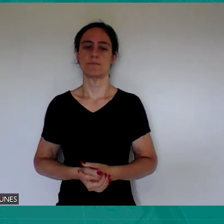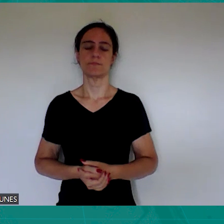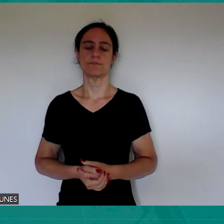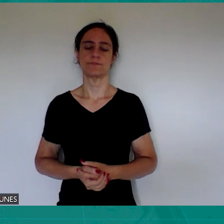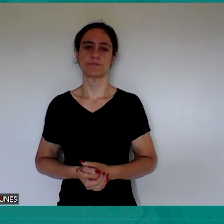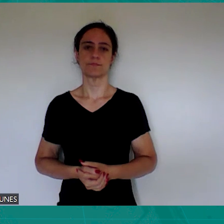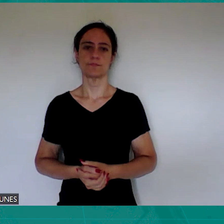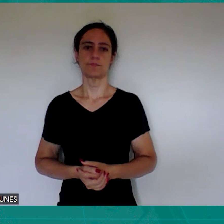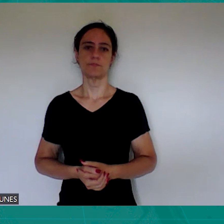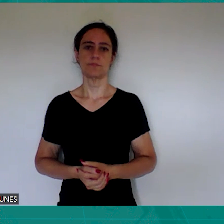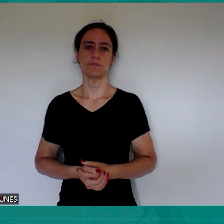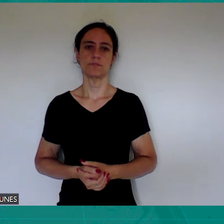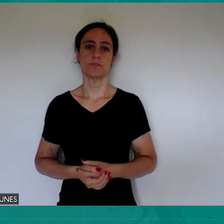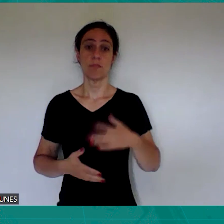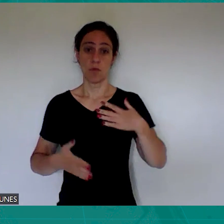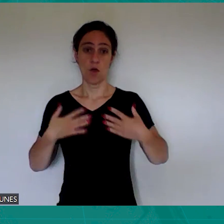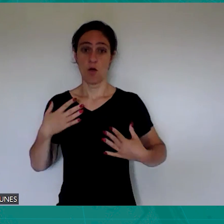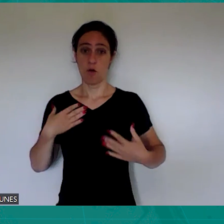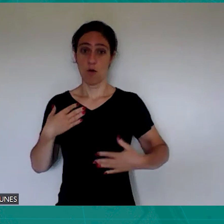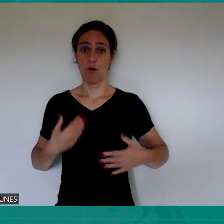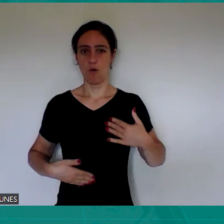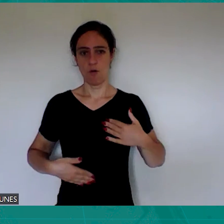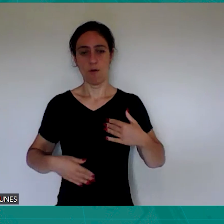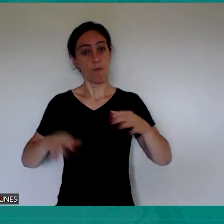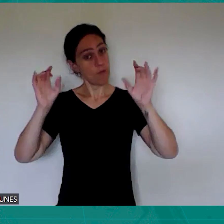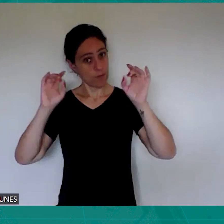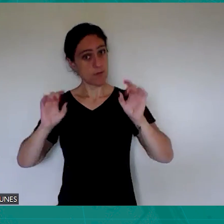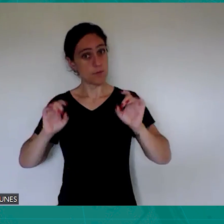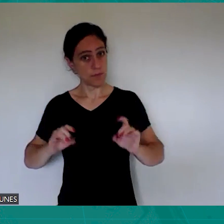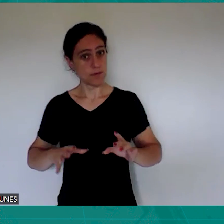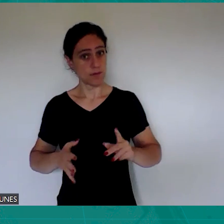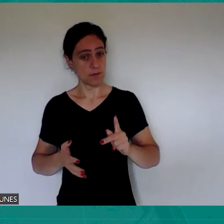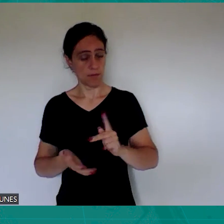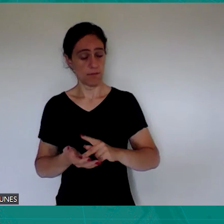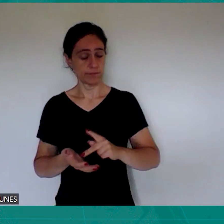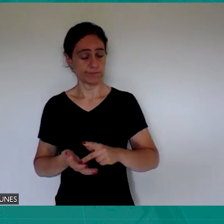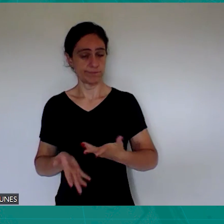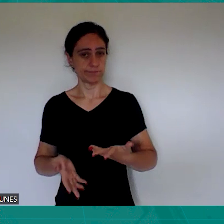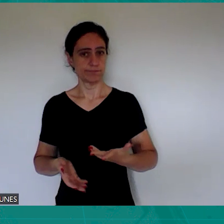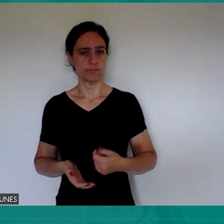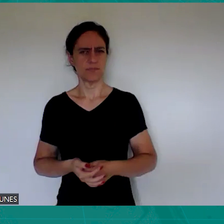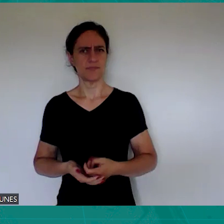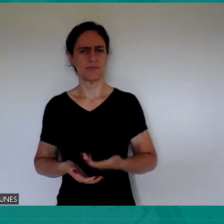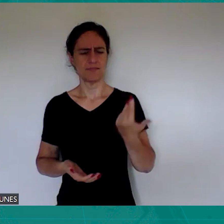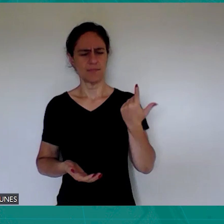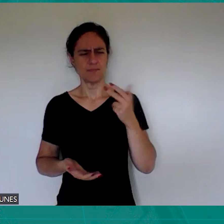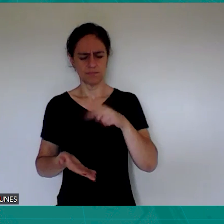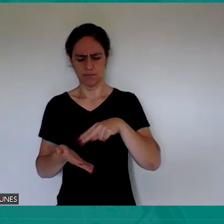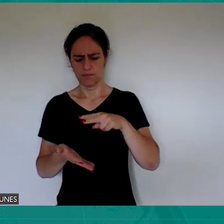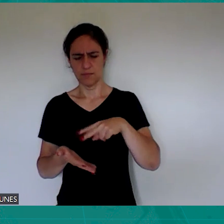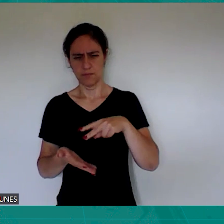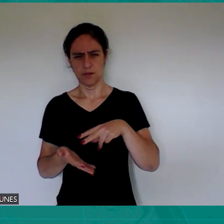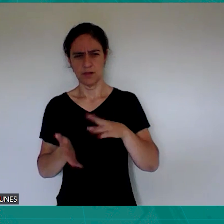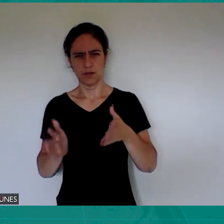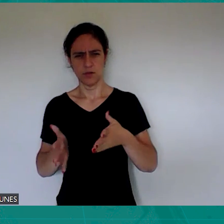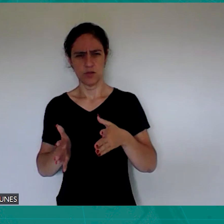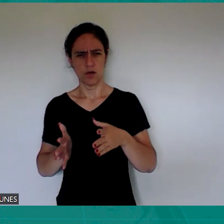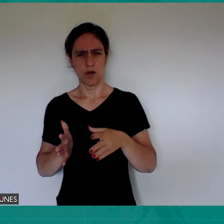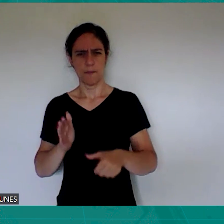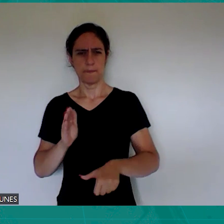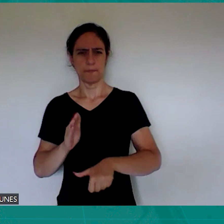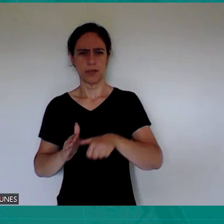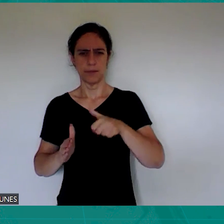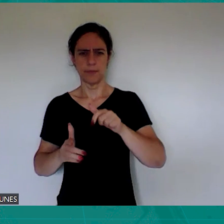o nosso corpo já é uma coisa especial, sabia disso? Eu já li, acho que uma vez, né? Acho que está em 1 Coríntios 6, não é